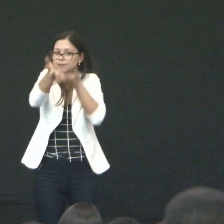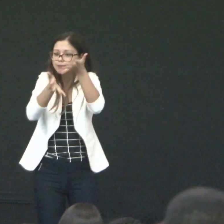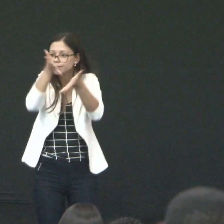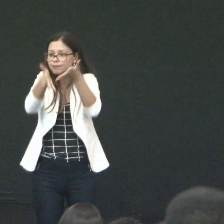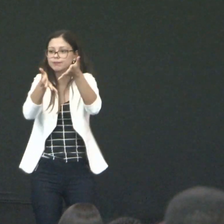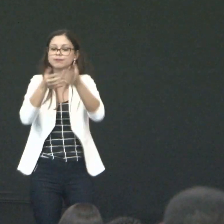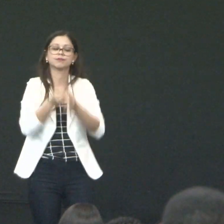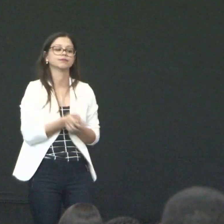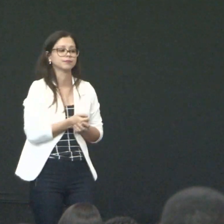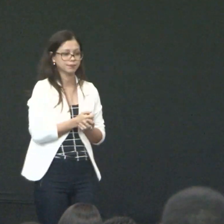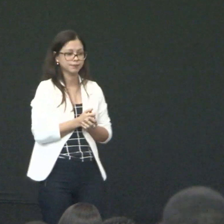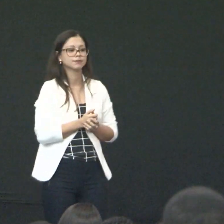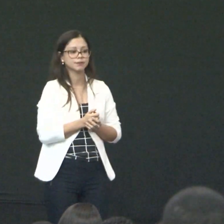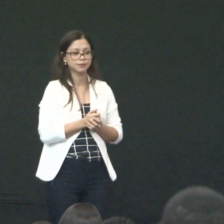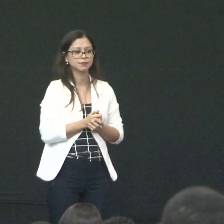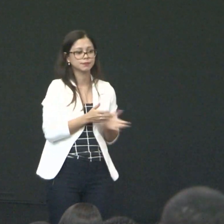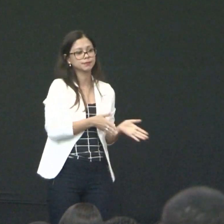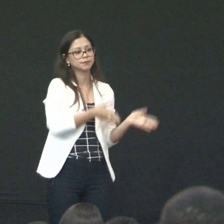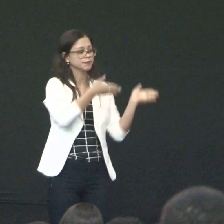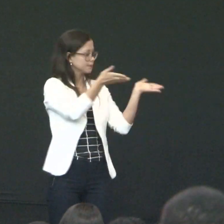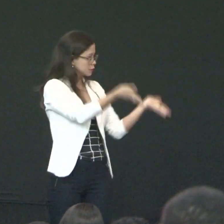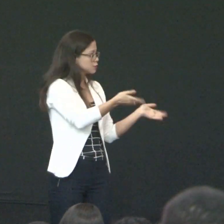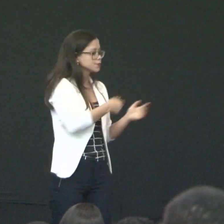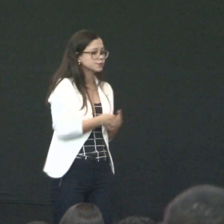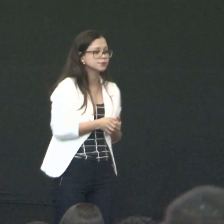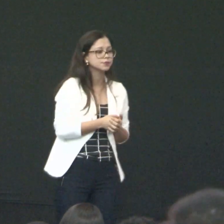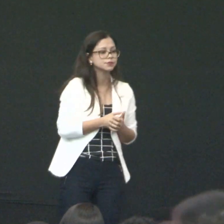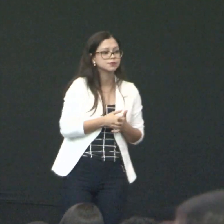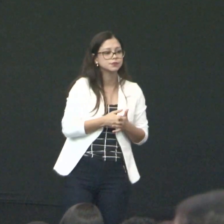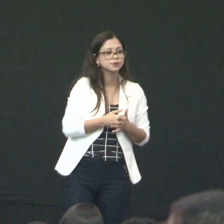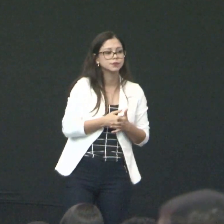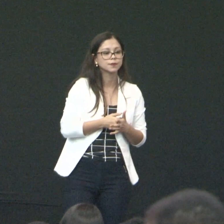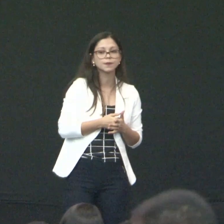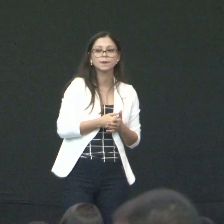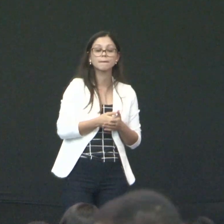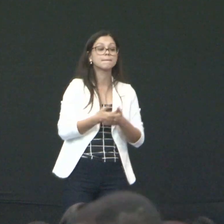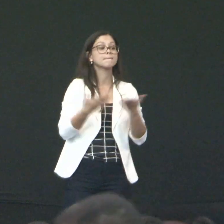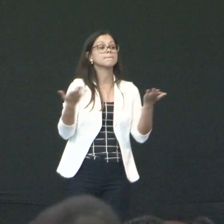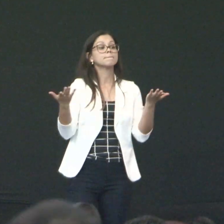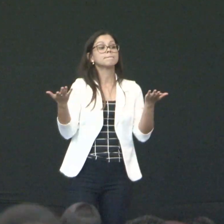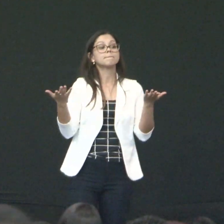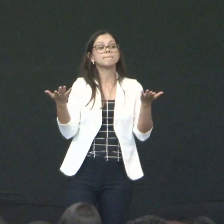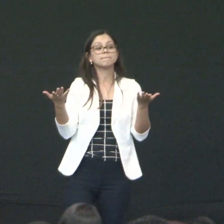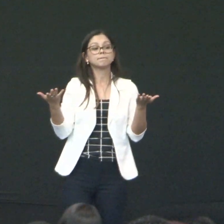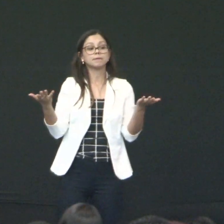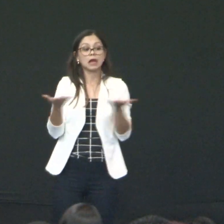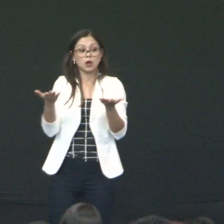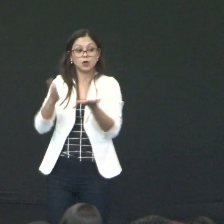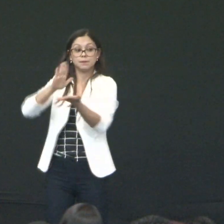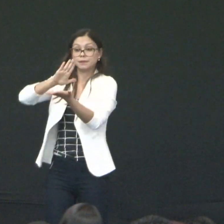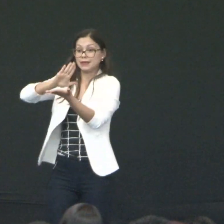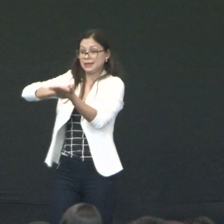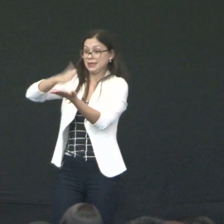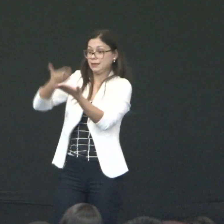línguas vocais, dessas línguas orais, são traduzidas e interpretadas para uma outra modalidade, que seria uma língua